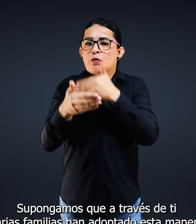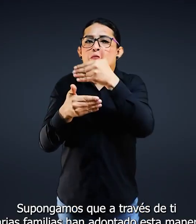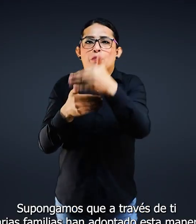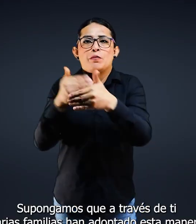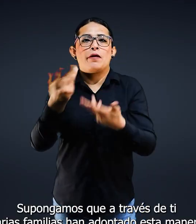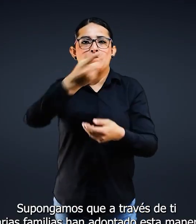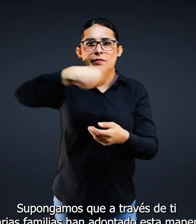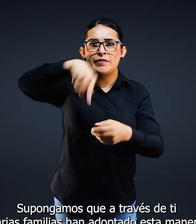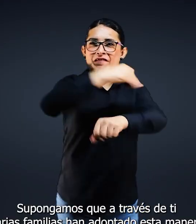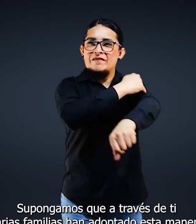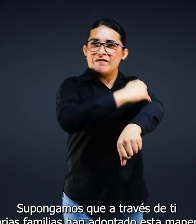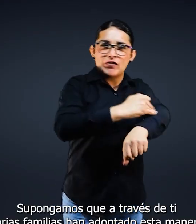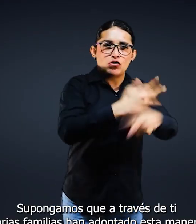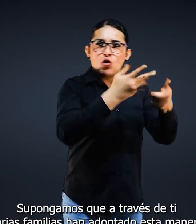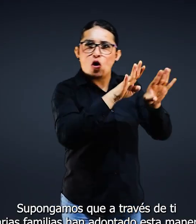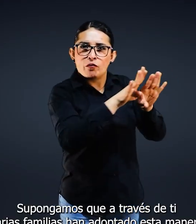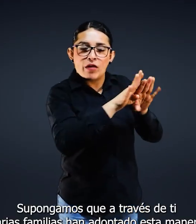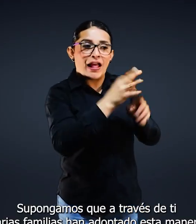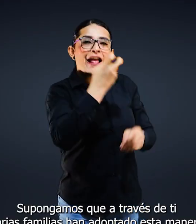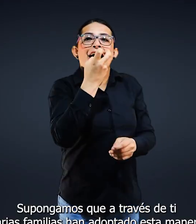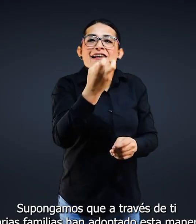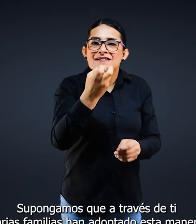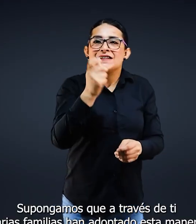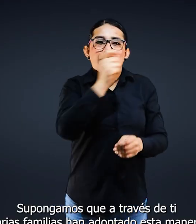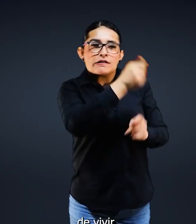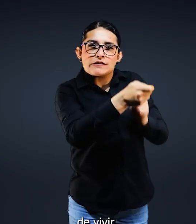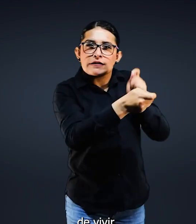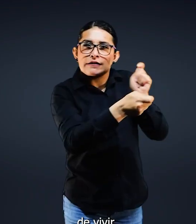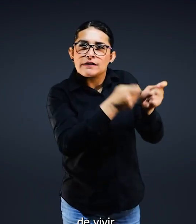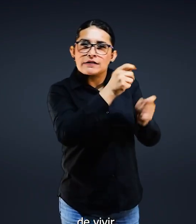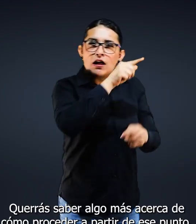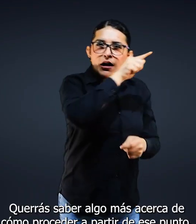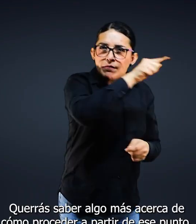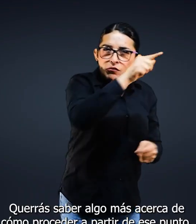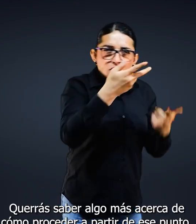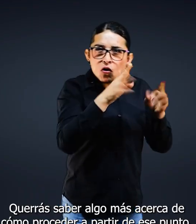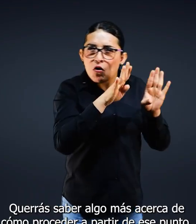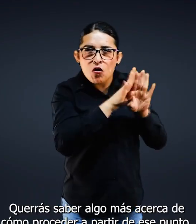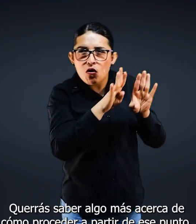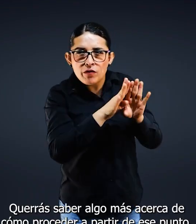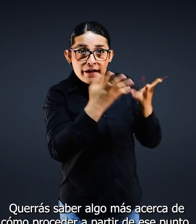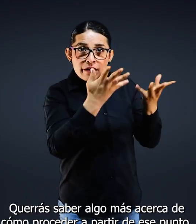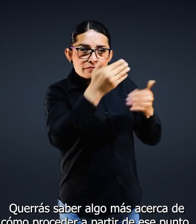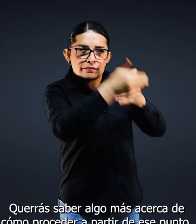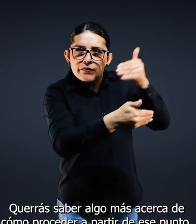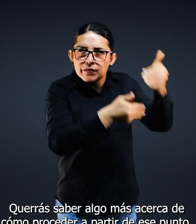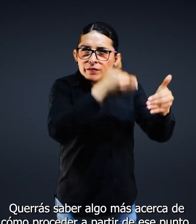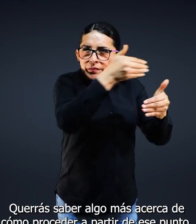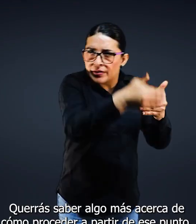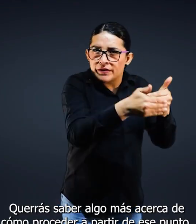Supongamos que a través de ti, varias familias han adoptado esta manera de vivir. Querrás saber algo más acerca de cómo proceder a partir